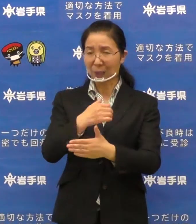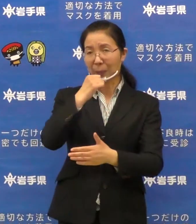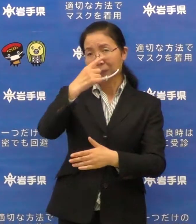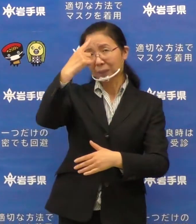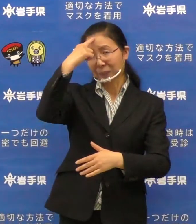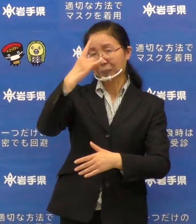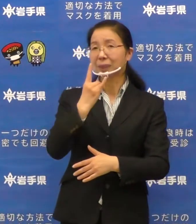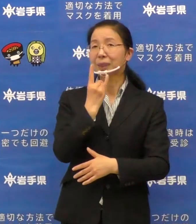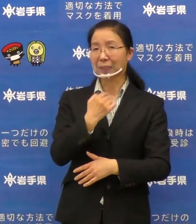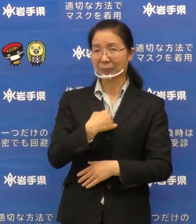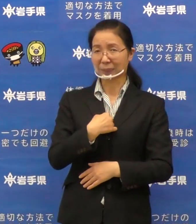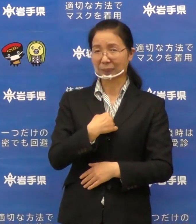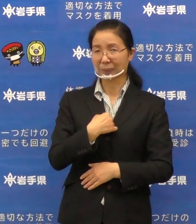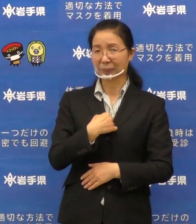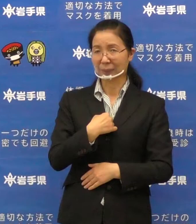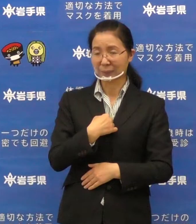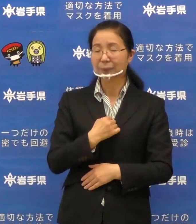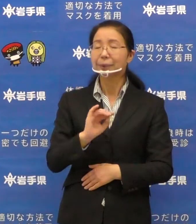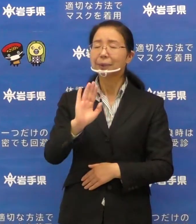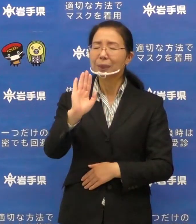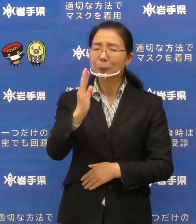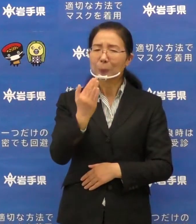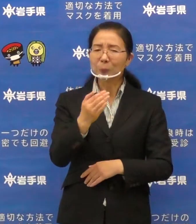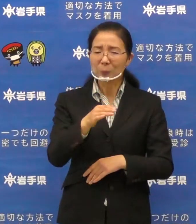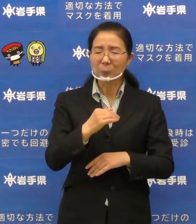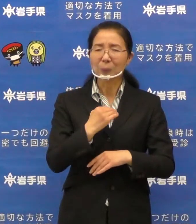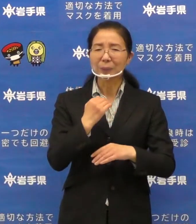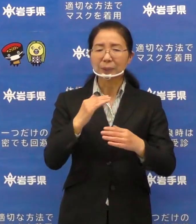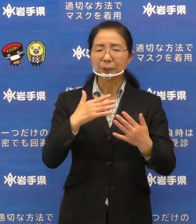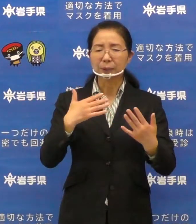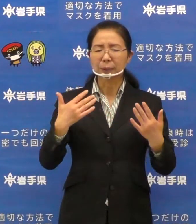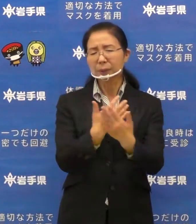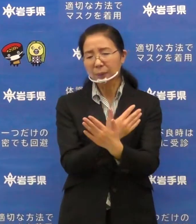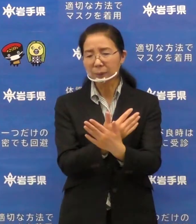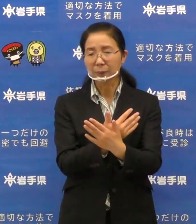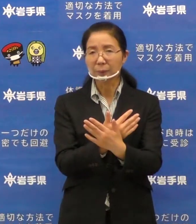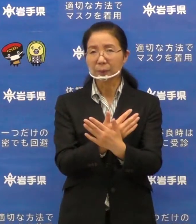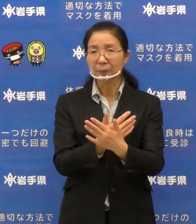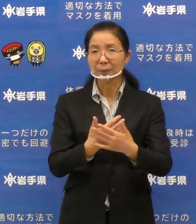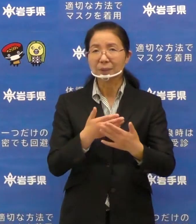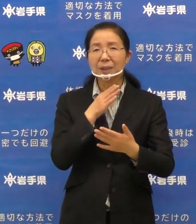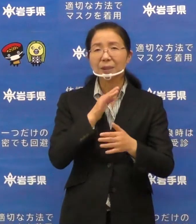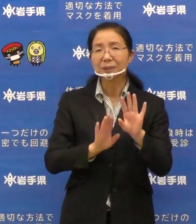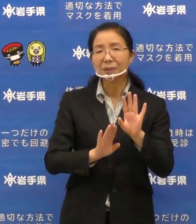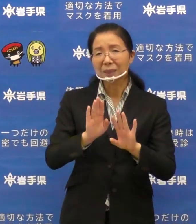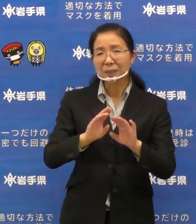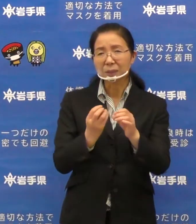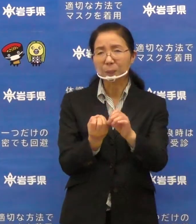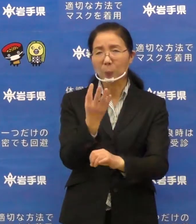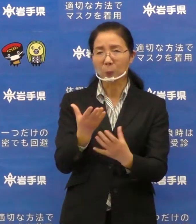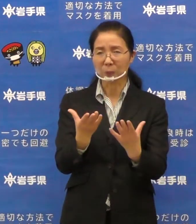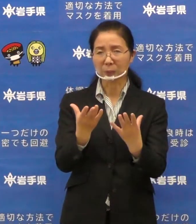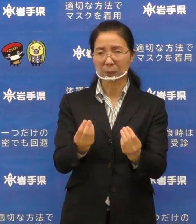まあ、昨日その、まあ、それに逆行するような現実の動きがあったので、